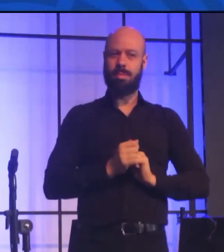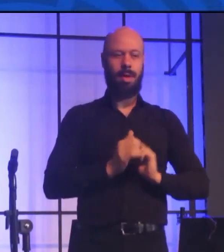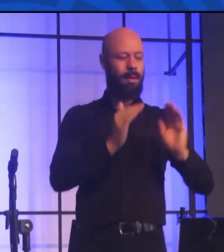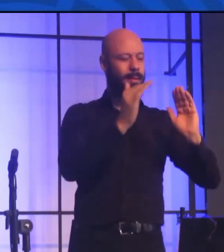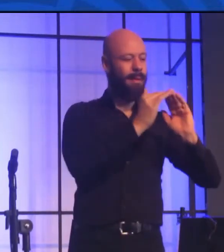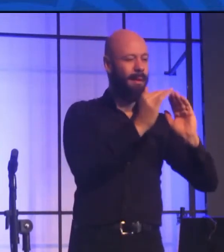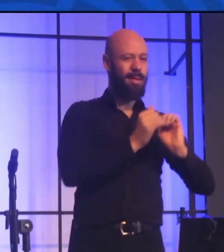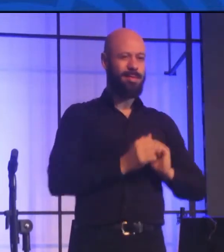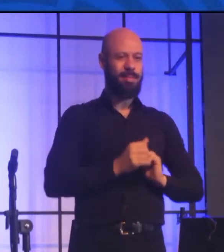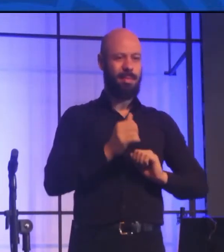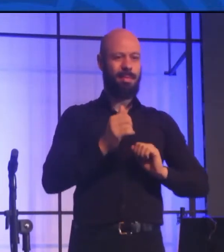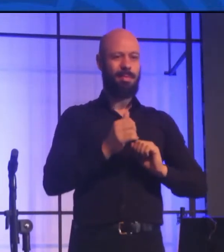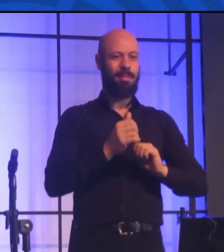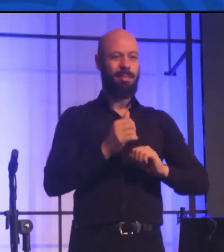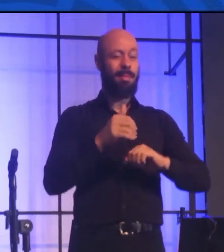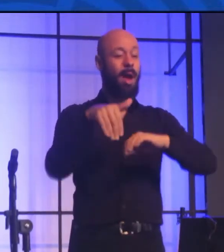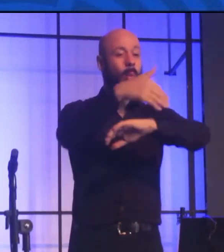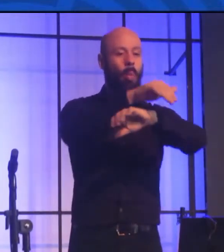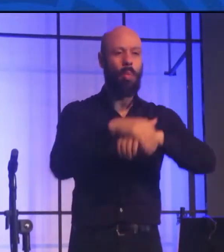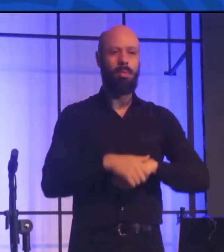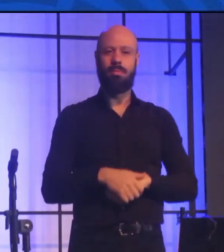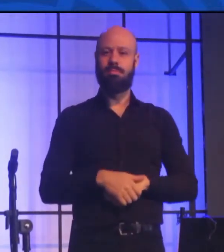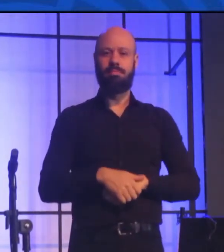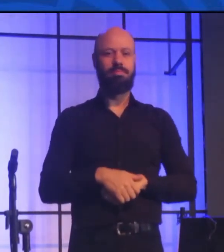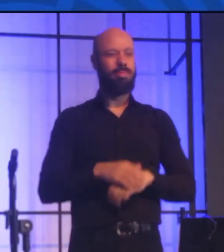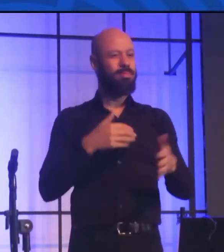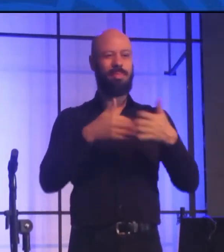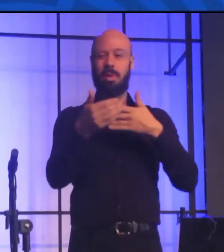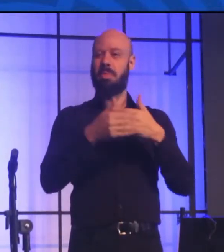O versículo 1 diz